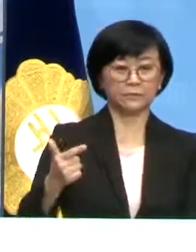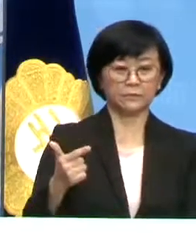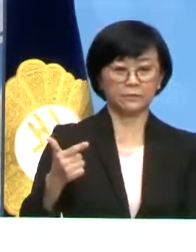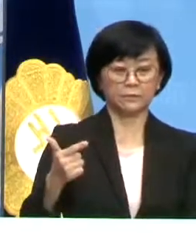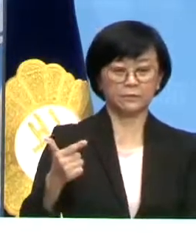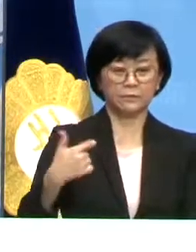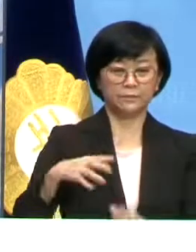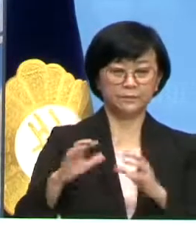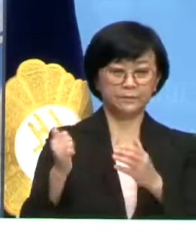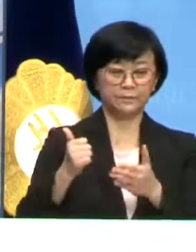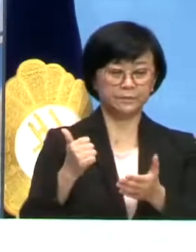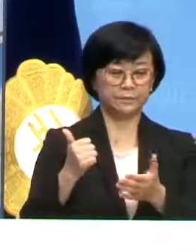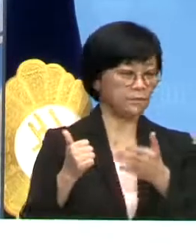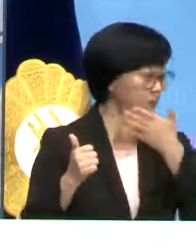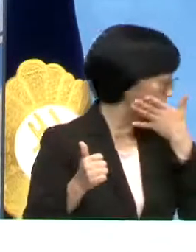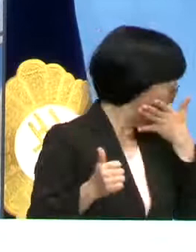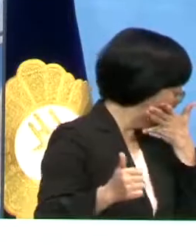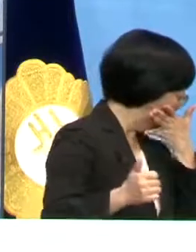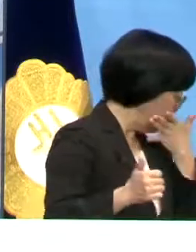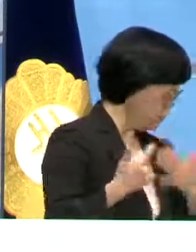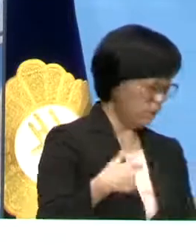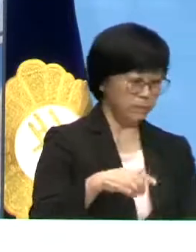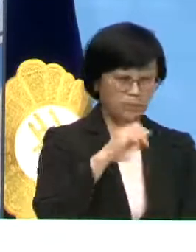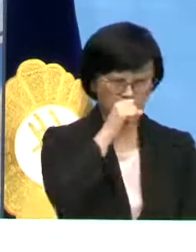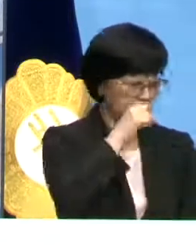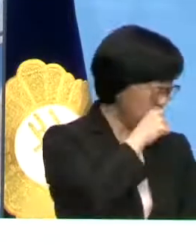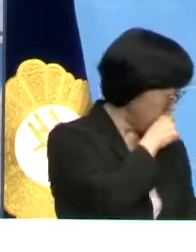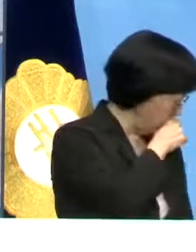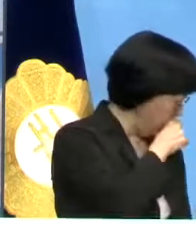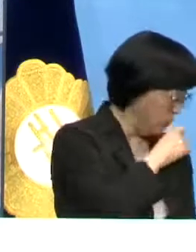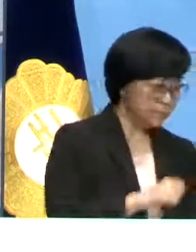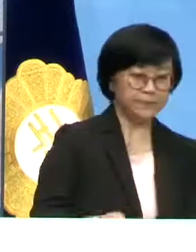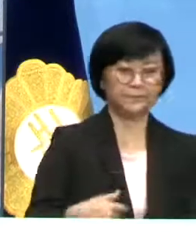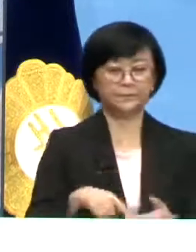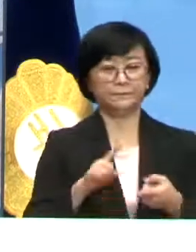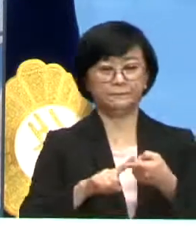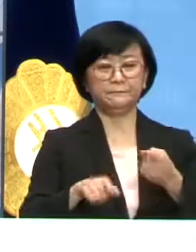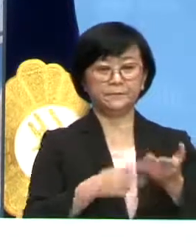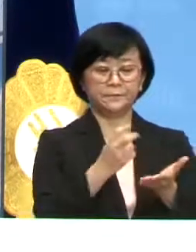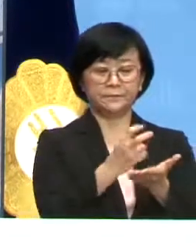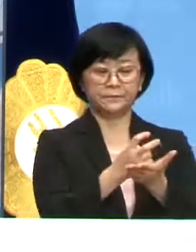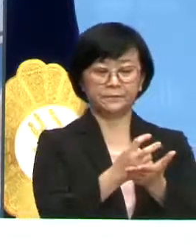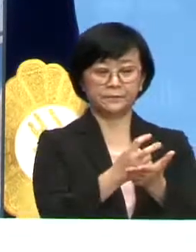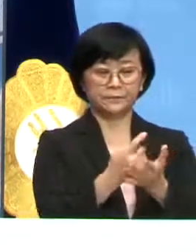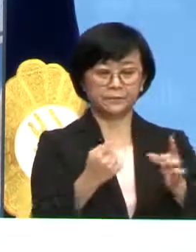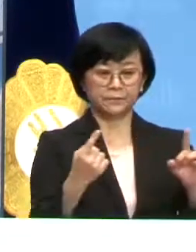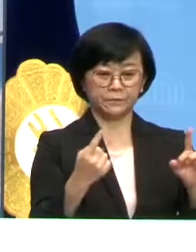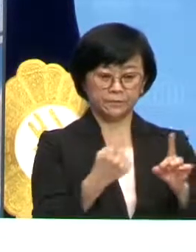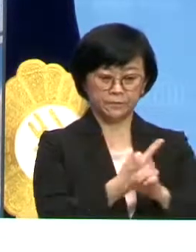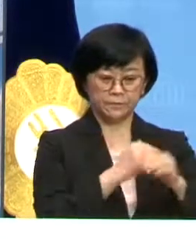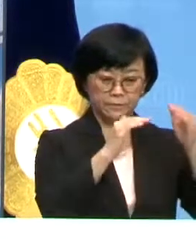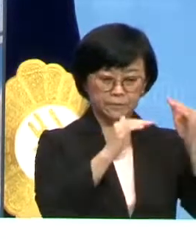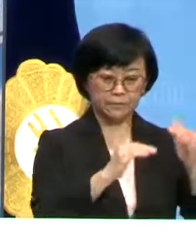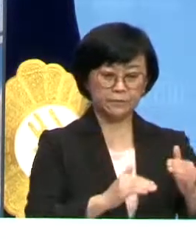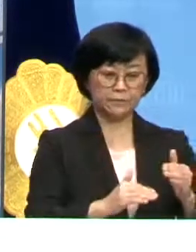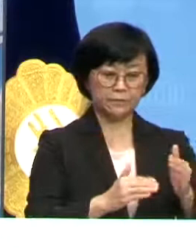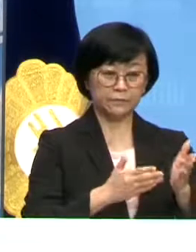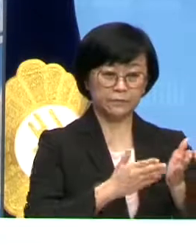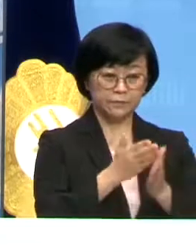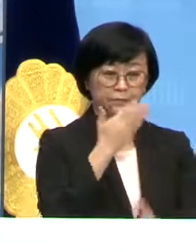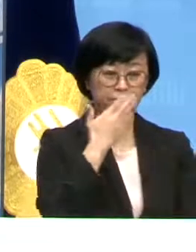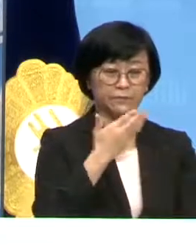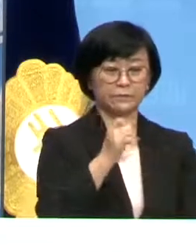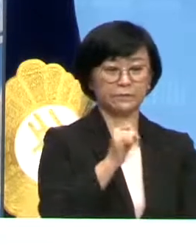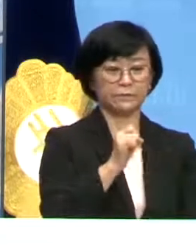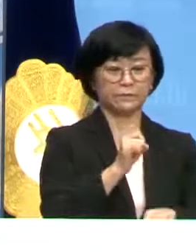이 법안의 취재 동일 해주시고 개정안은 해주셔 가지고 이 호흡법 일부개정법률안 이 아톰과 될 가능성이